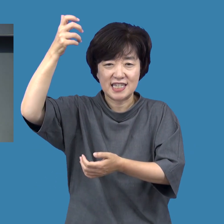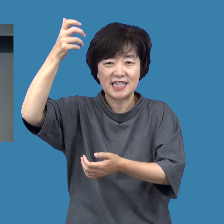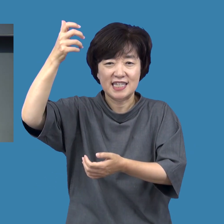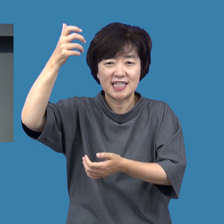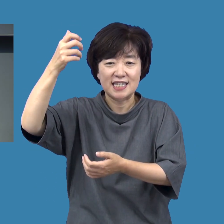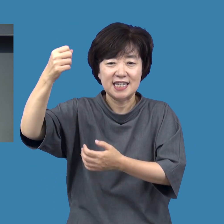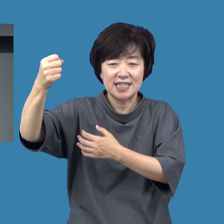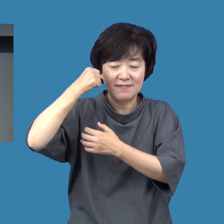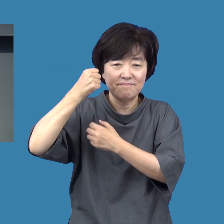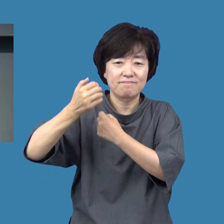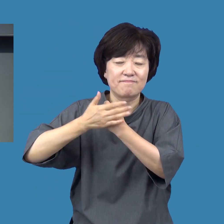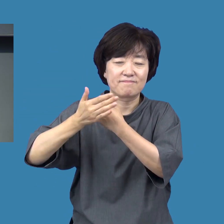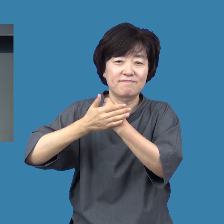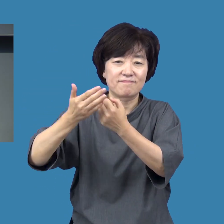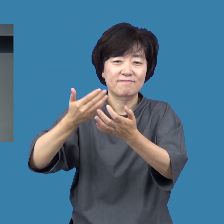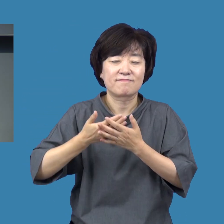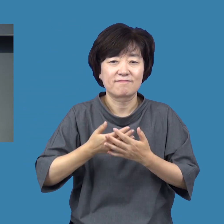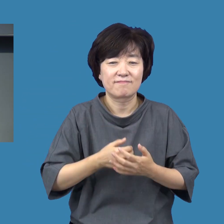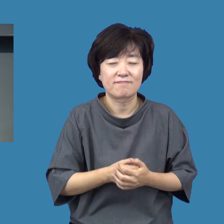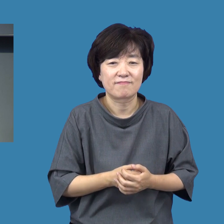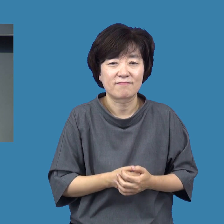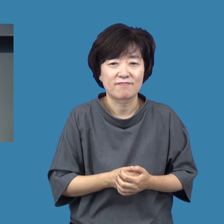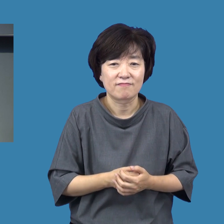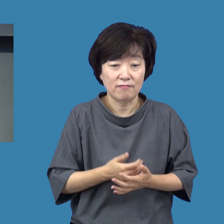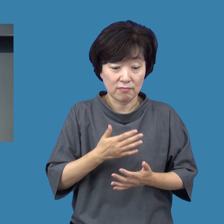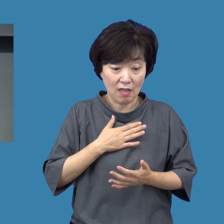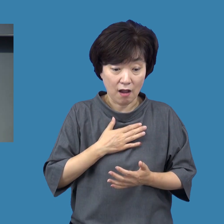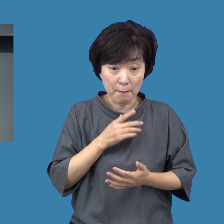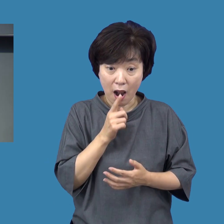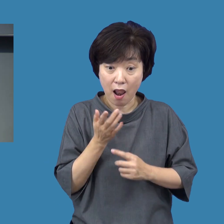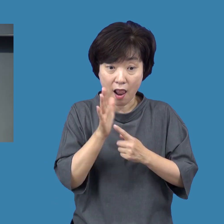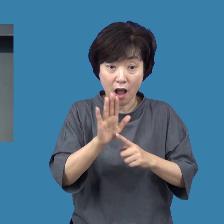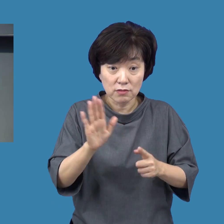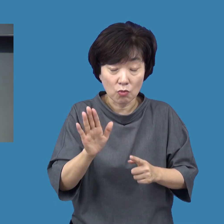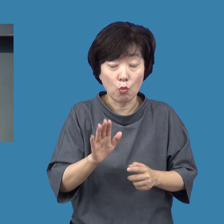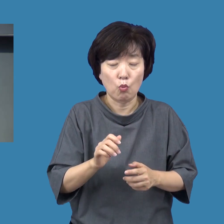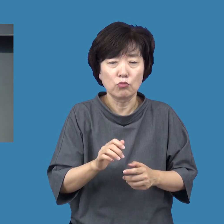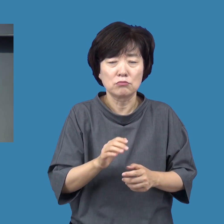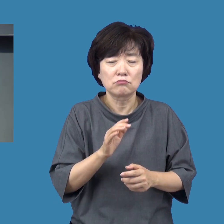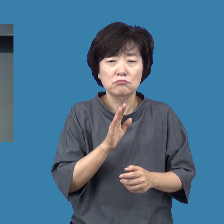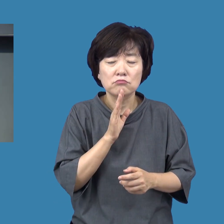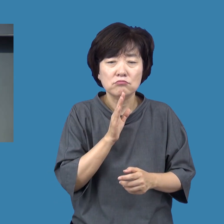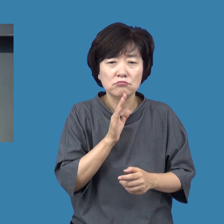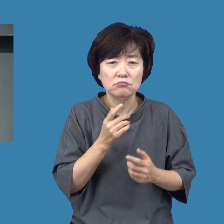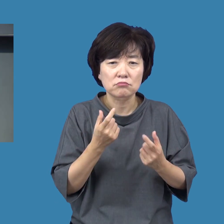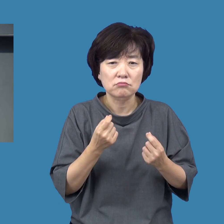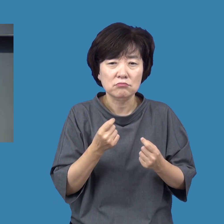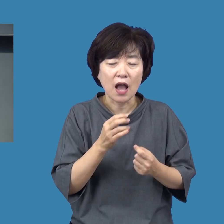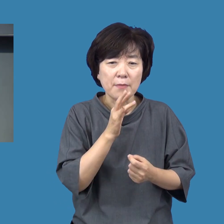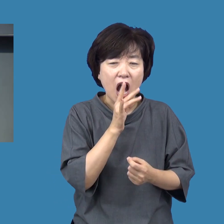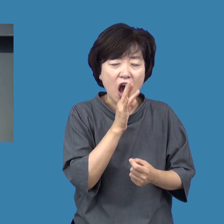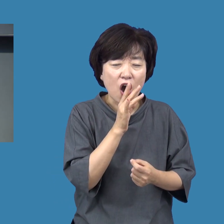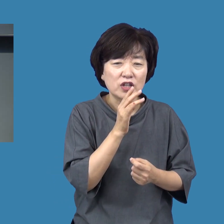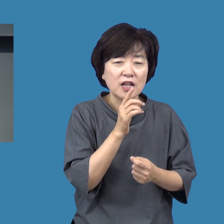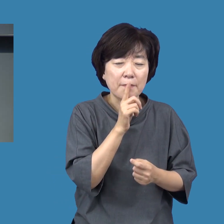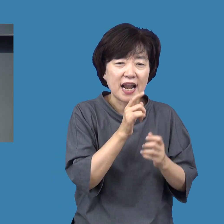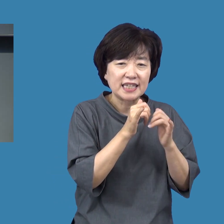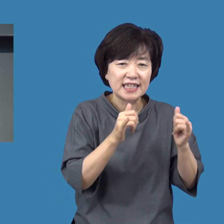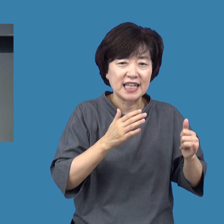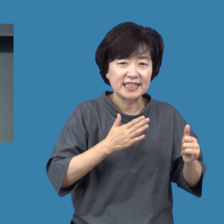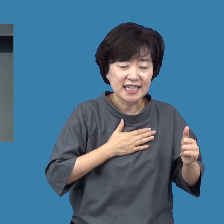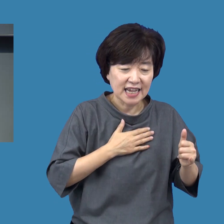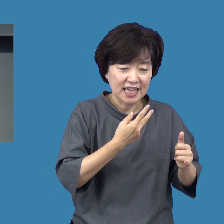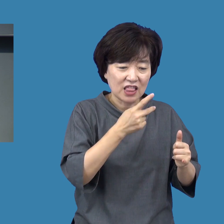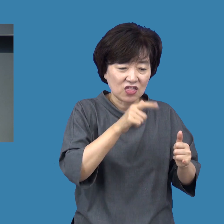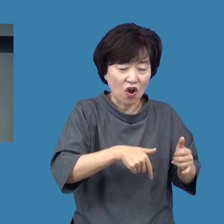이건 뭐 제가 확장해서 얘기한 게 아니라 정확히 그렇게 얘기했어요. 방언을 말하는 자는 자기의 덕을 세우고,